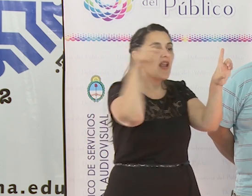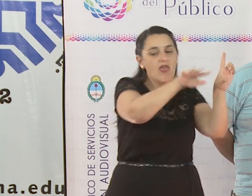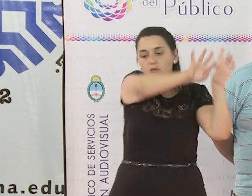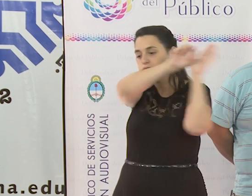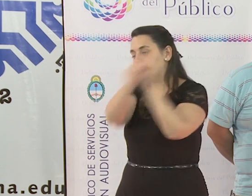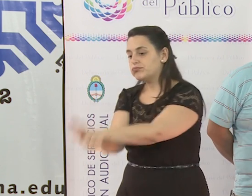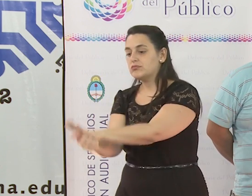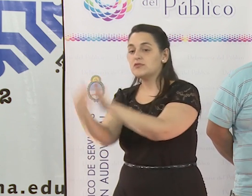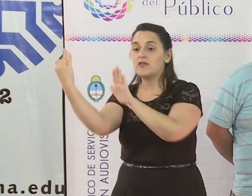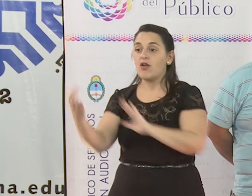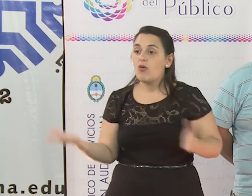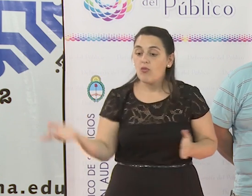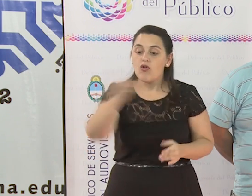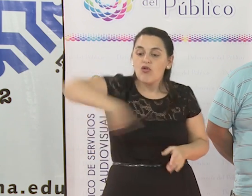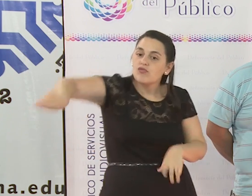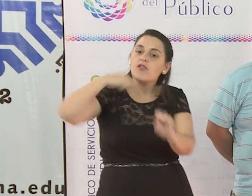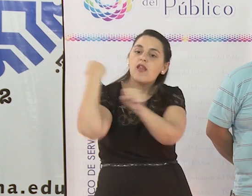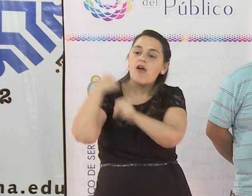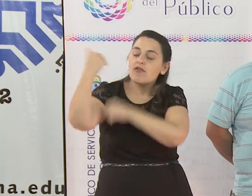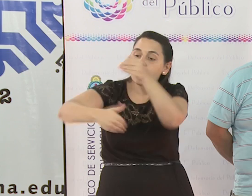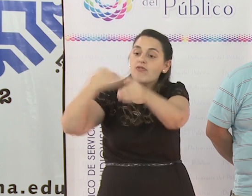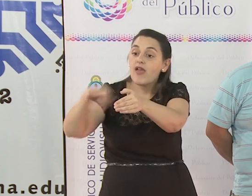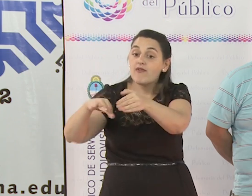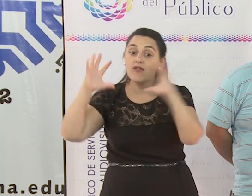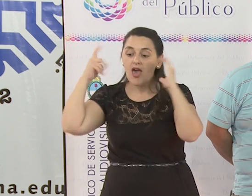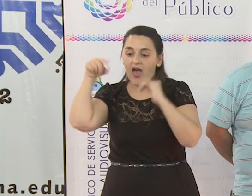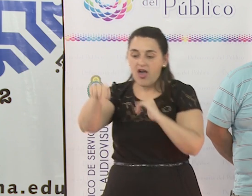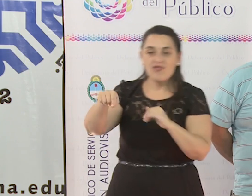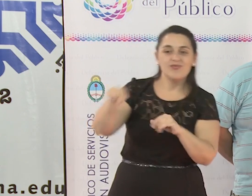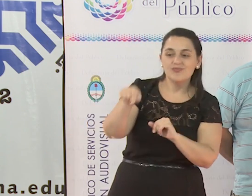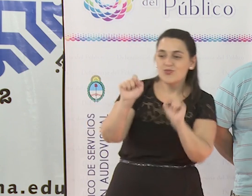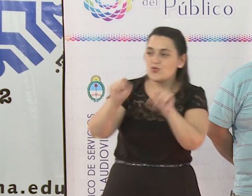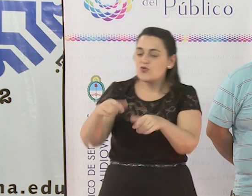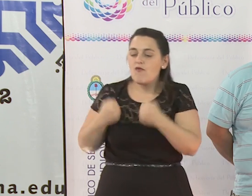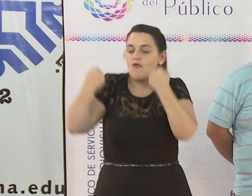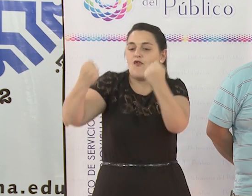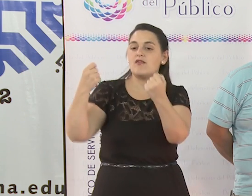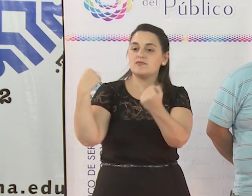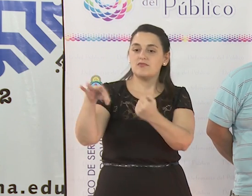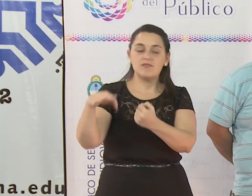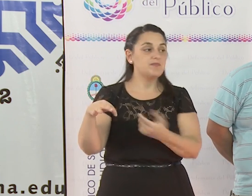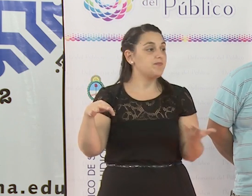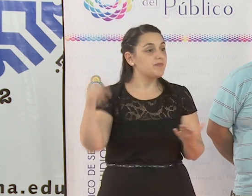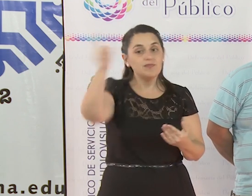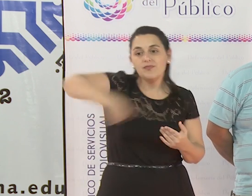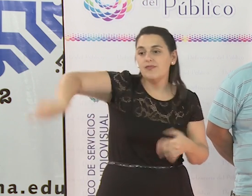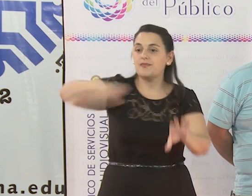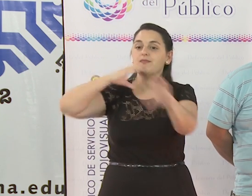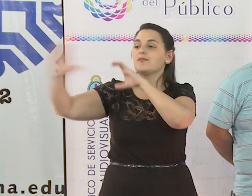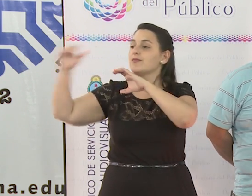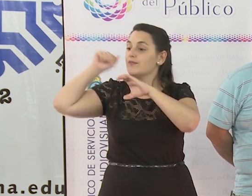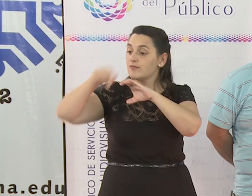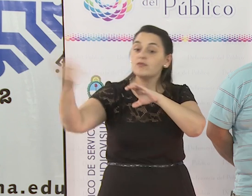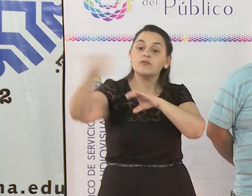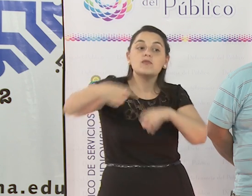necesario empezar a trabajar para que los medios de pueblos originarios se sigan fortaleciendo y así como toda la comunicación y también hacer nosotros